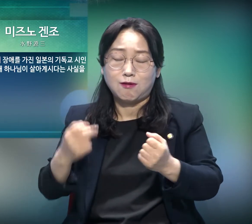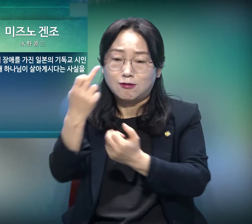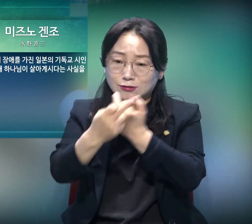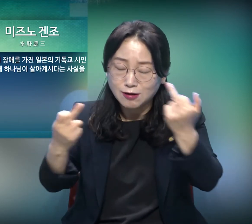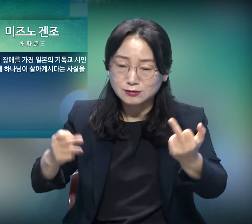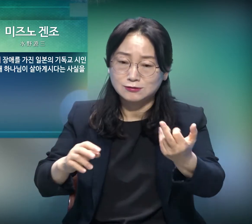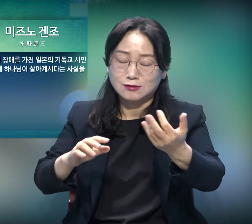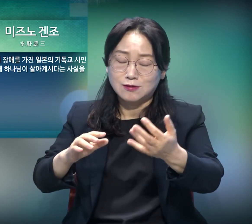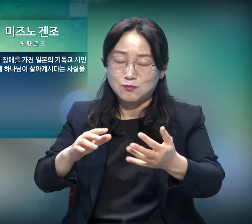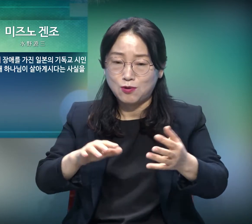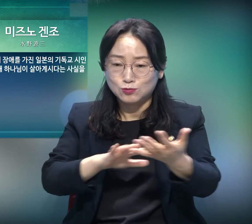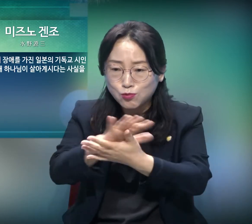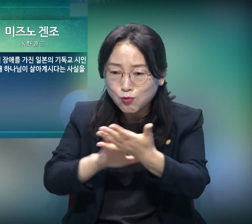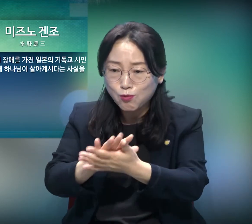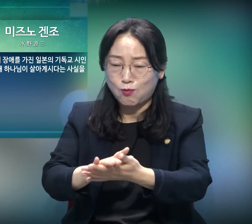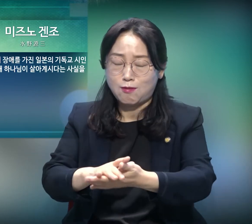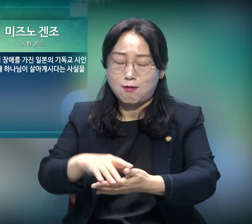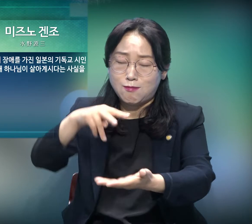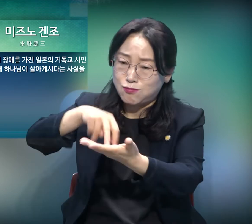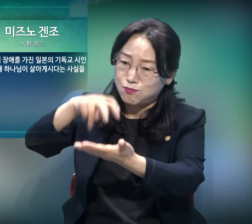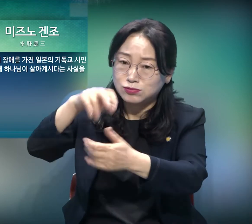건강한 소년이었는데